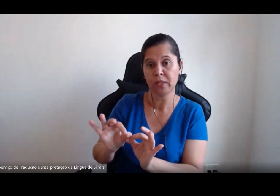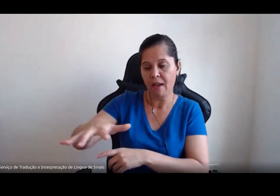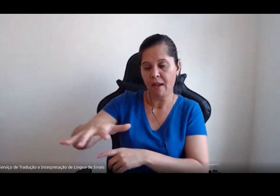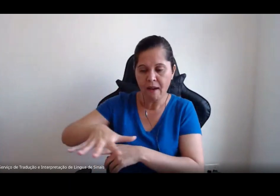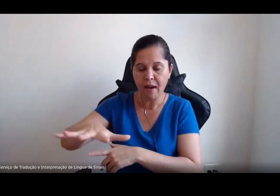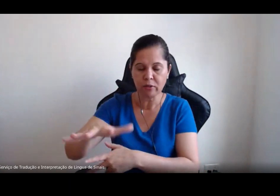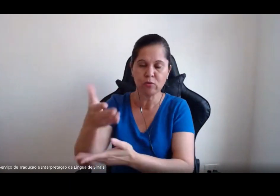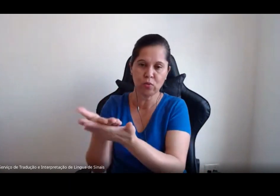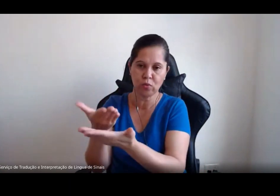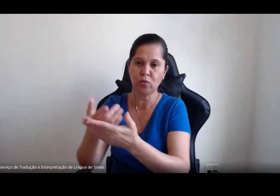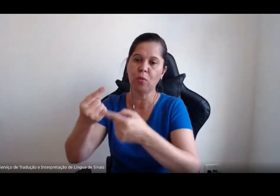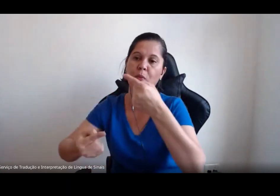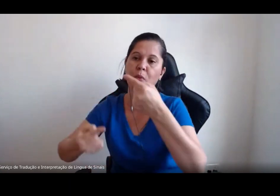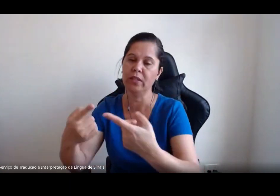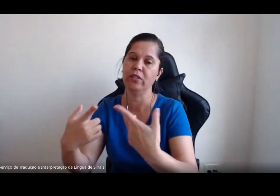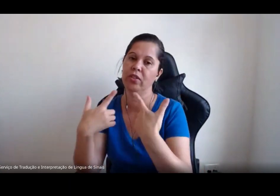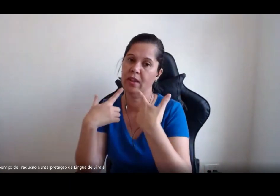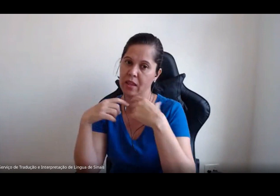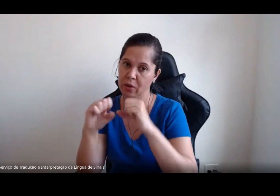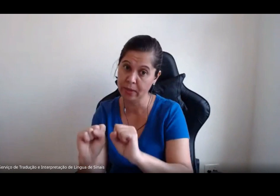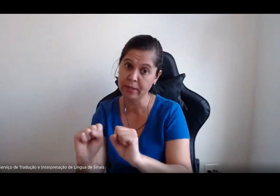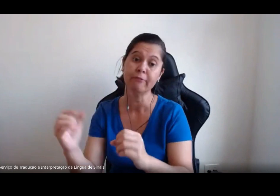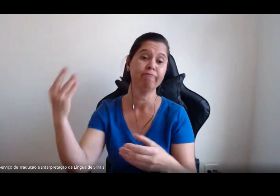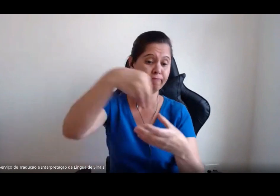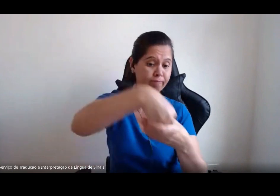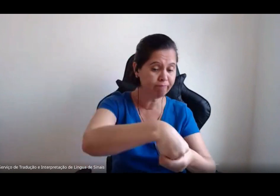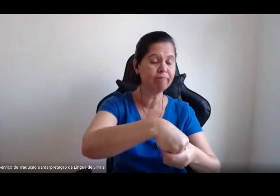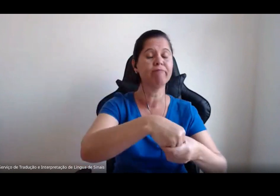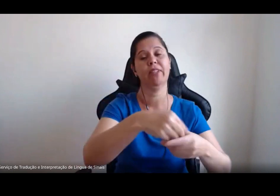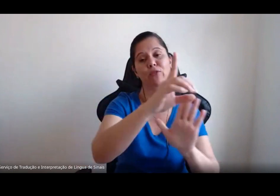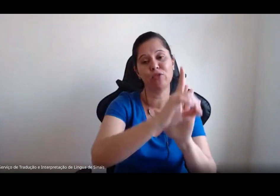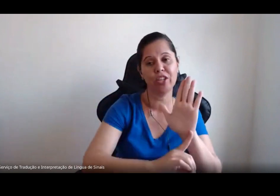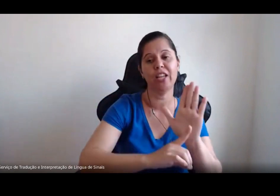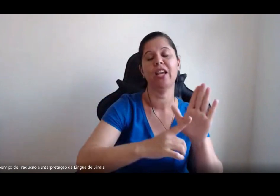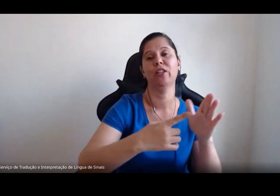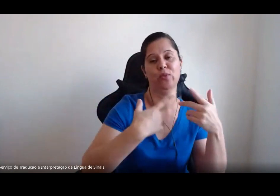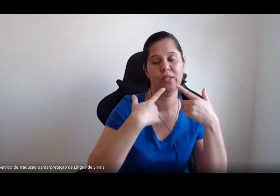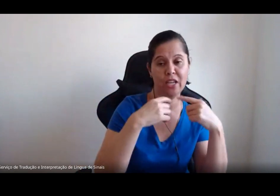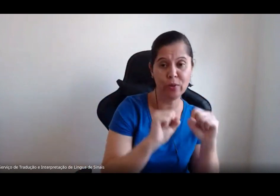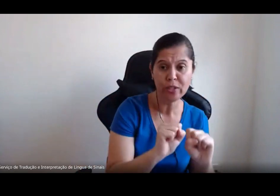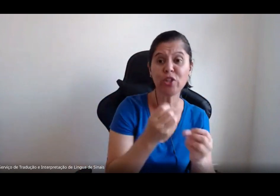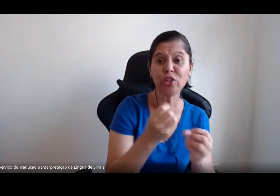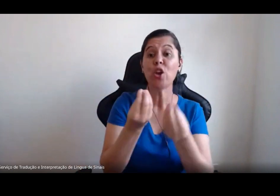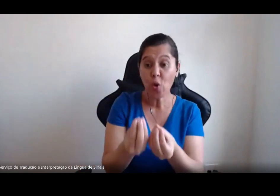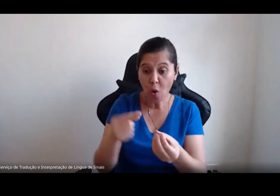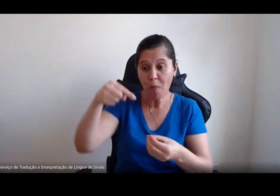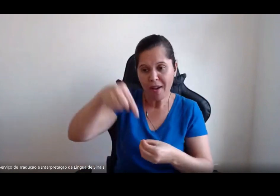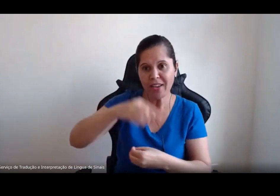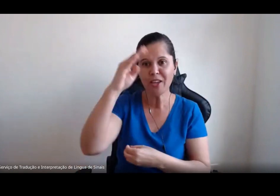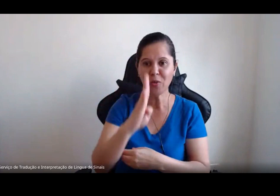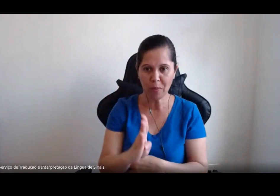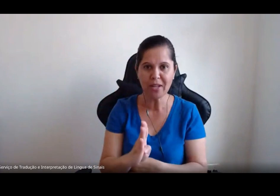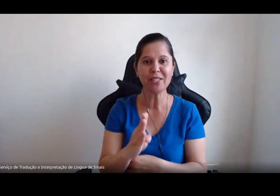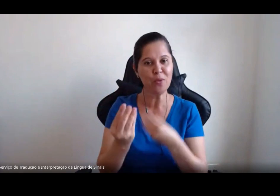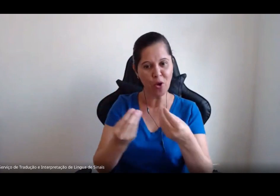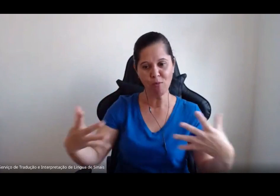do campo de estudos das políticas linguísticas se relaciona com o dos direitos linguísticos e como isso chega no Brasil e qual é o